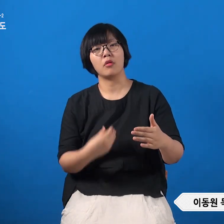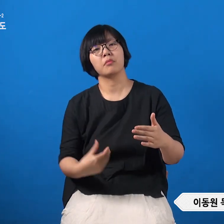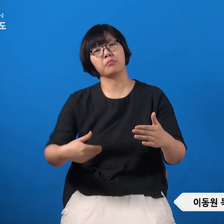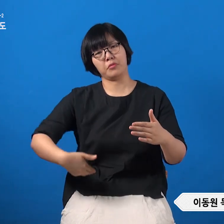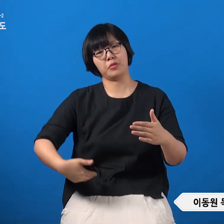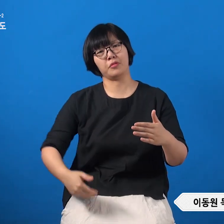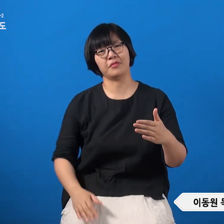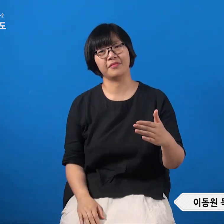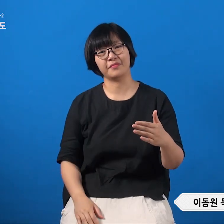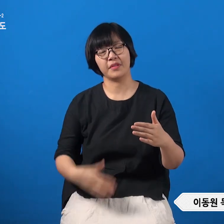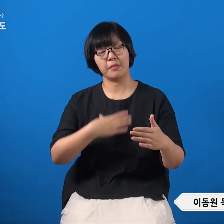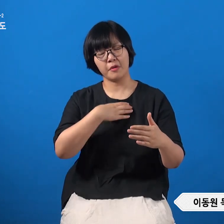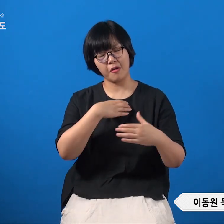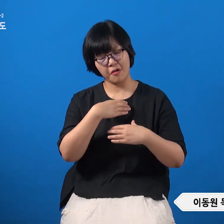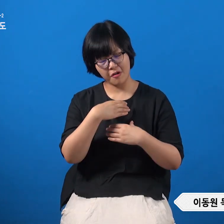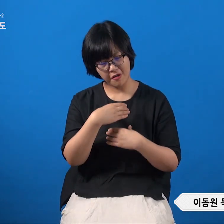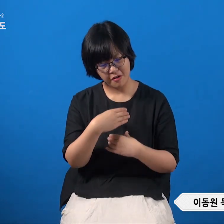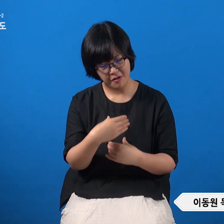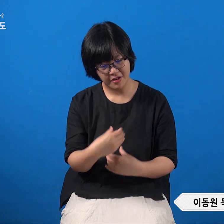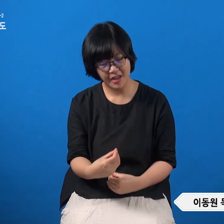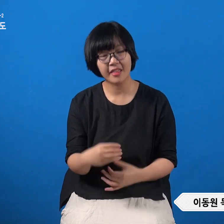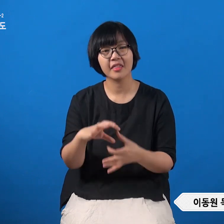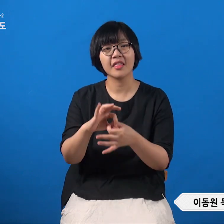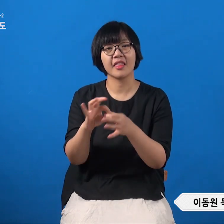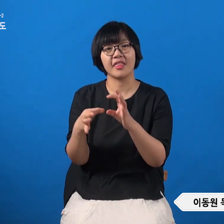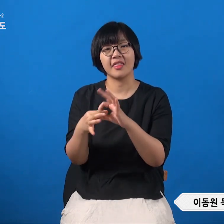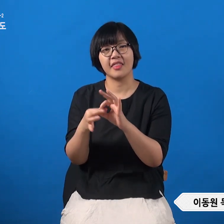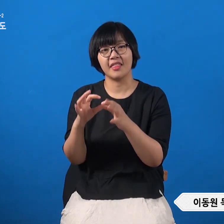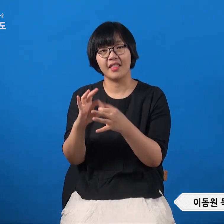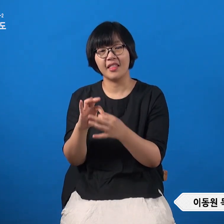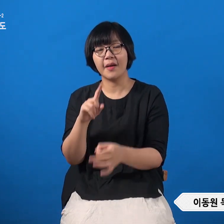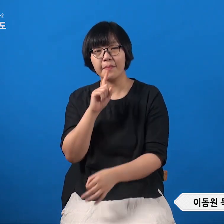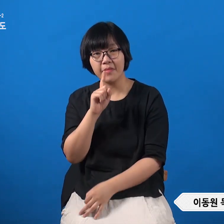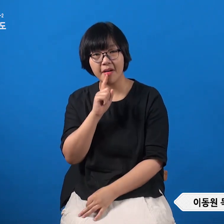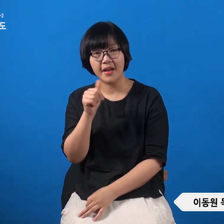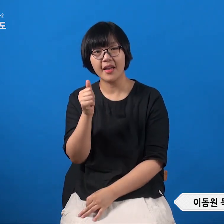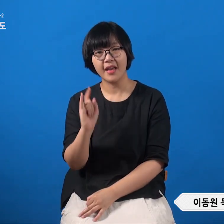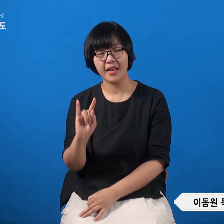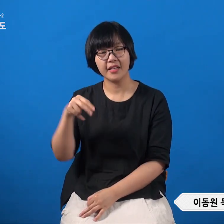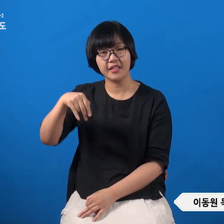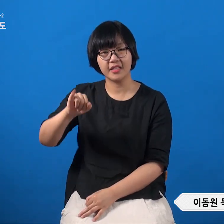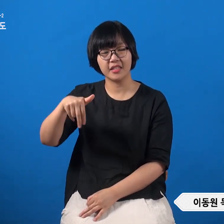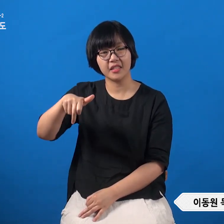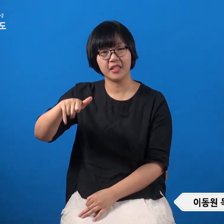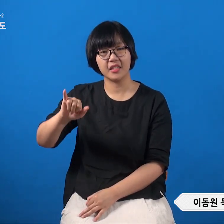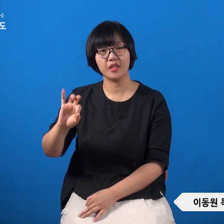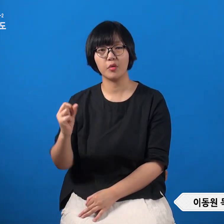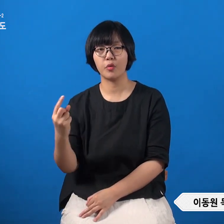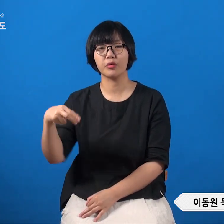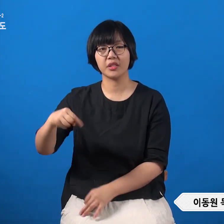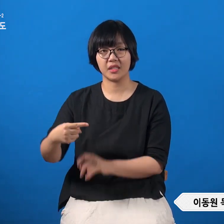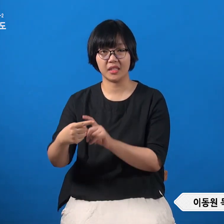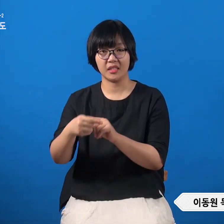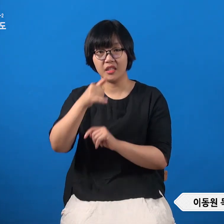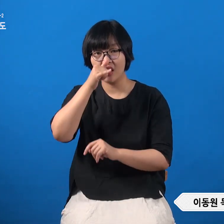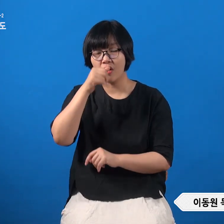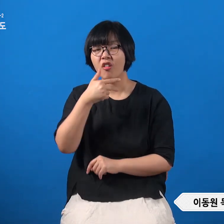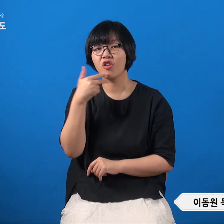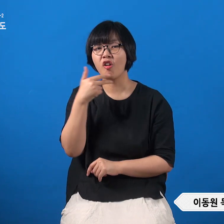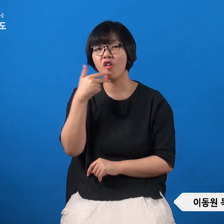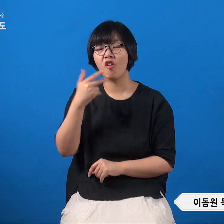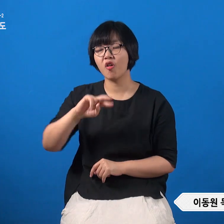수가 없죠. 여기 평안이라는 단어가 히라보 원어로는 헤시키오스라는 단어인데 이 단어를 영어로 번역할 때